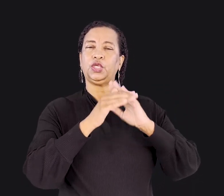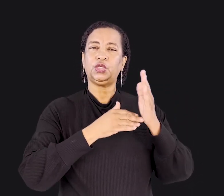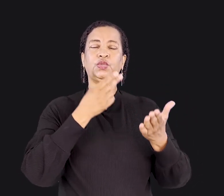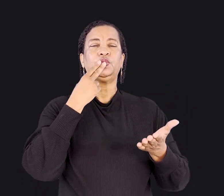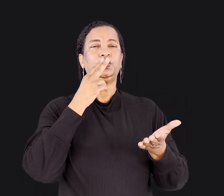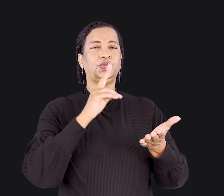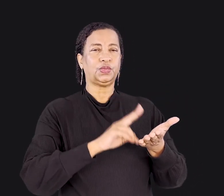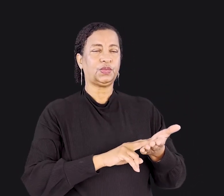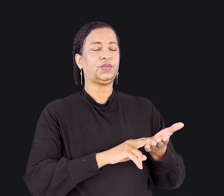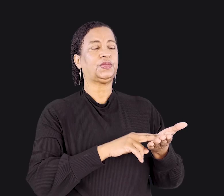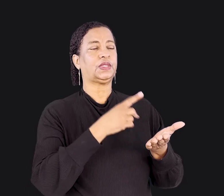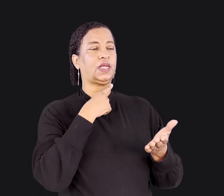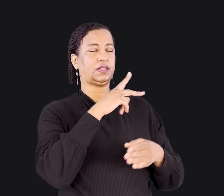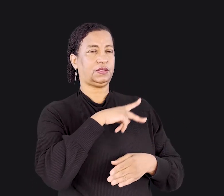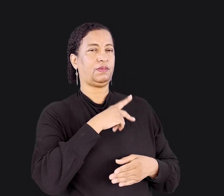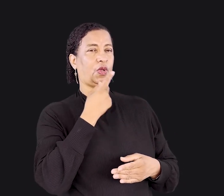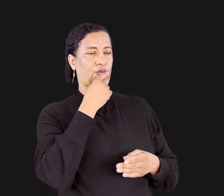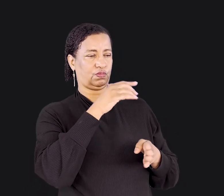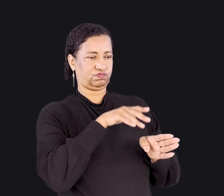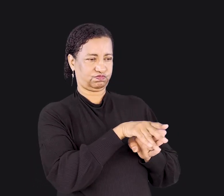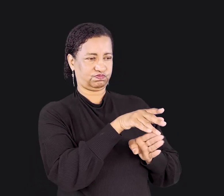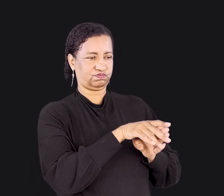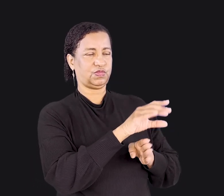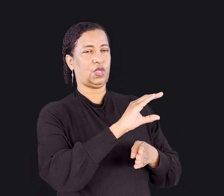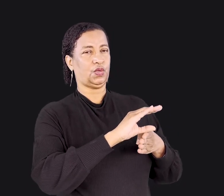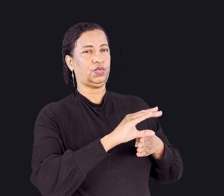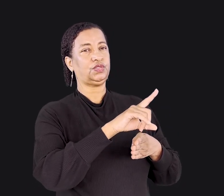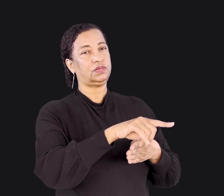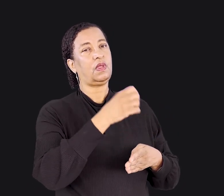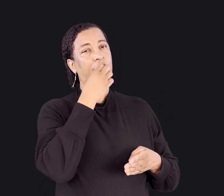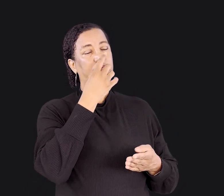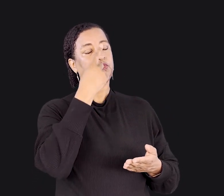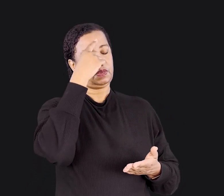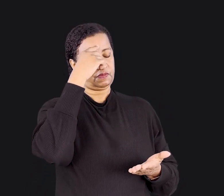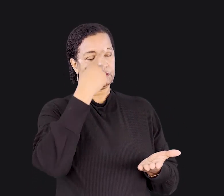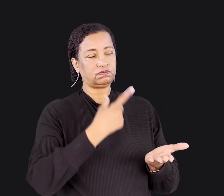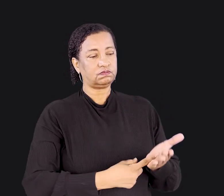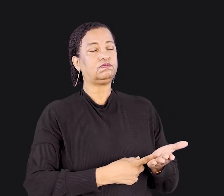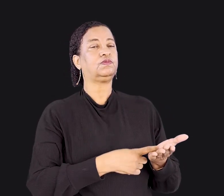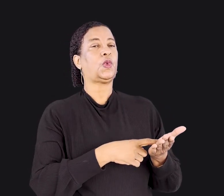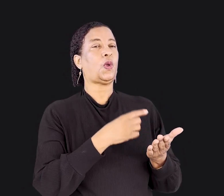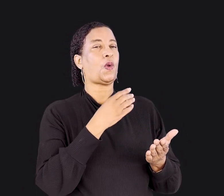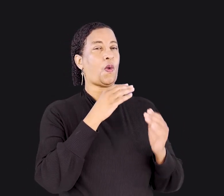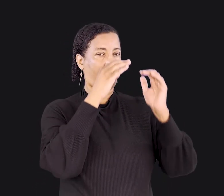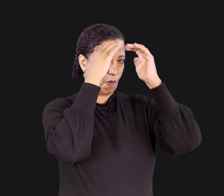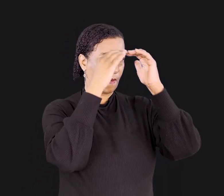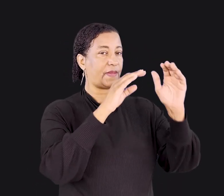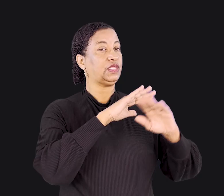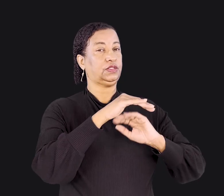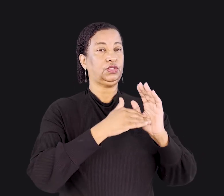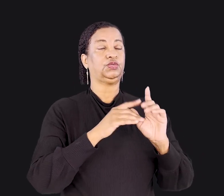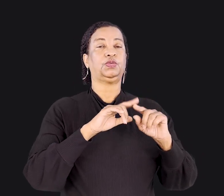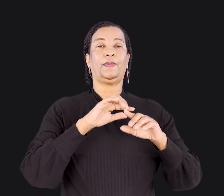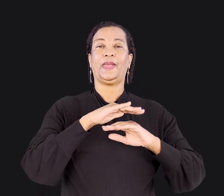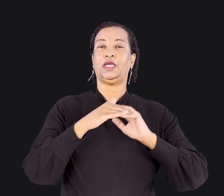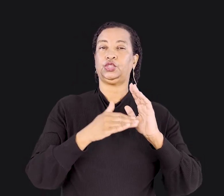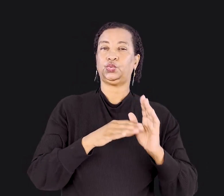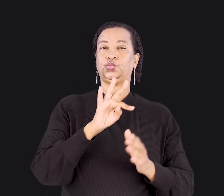eles estavam cumprindo. Eram as notícias boas. Mas nem tudo que Tito contou foi notícia